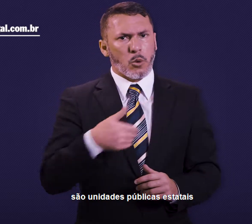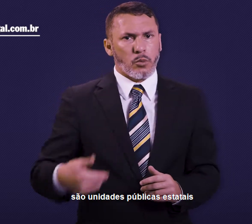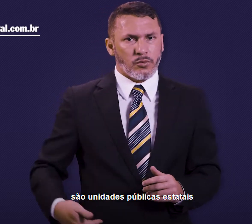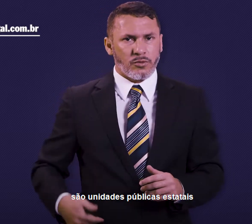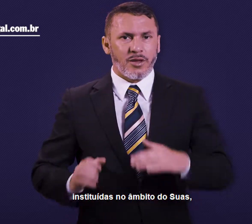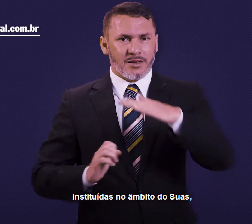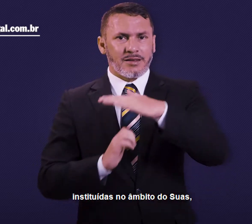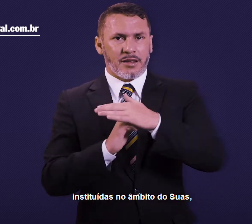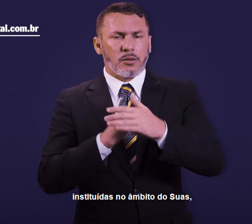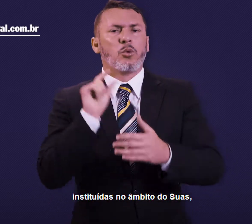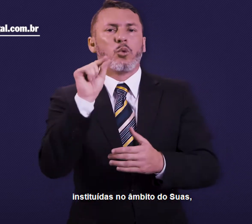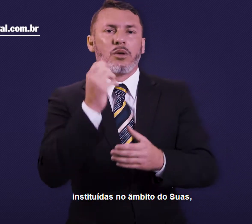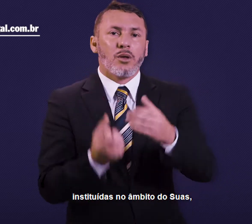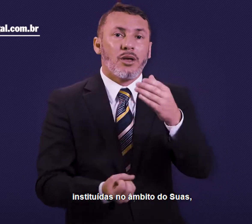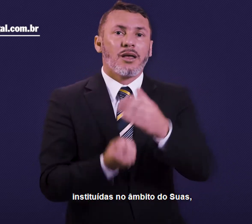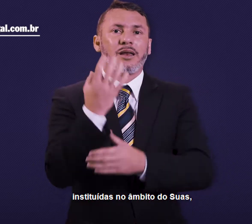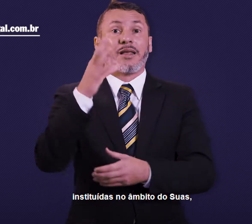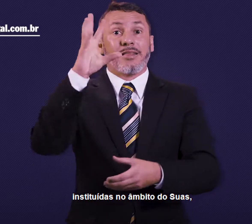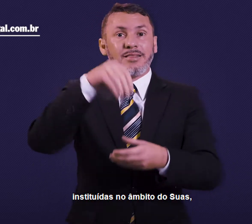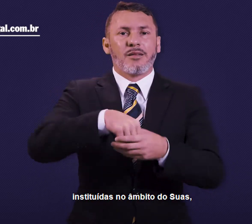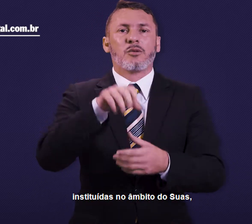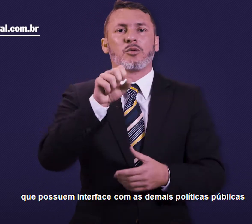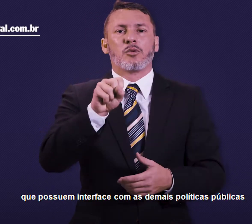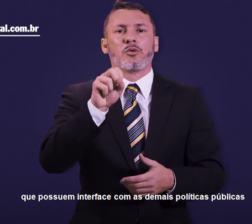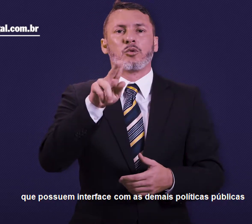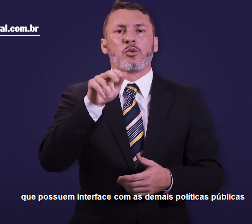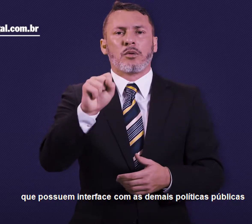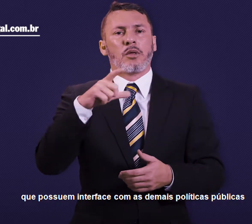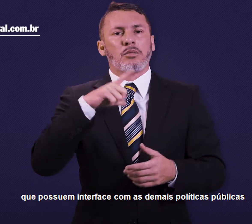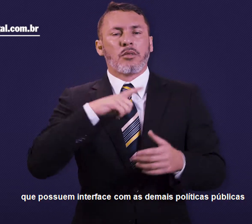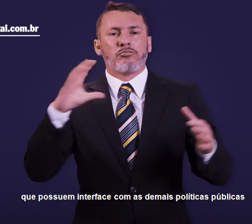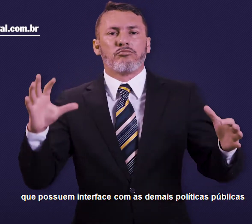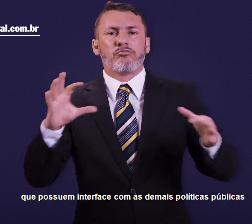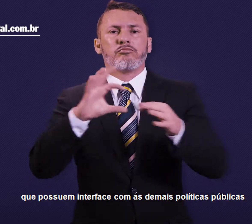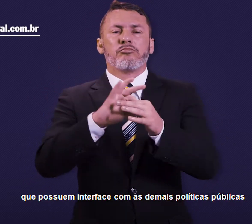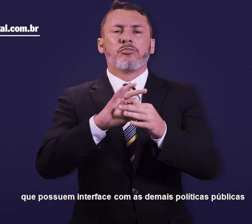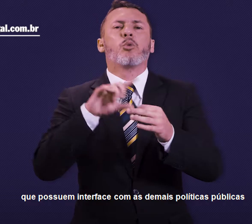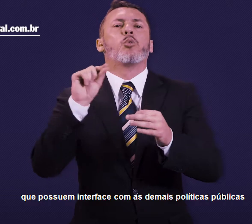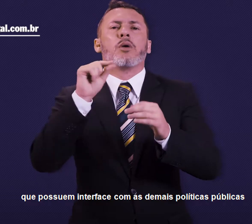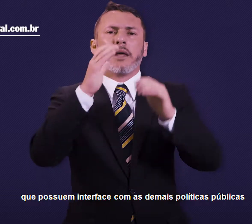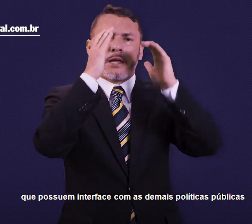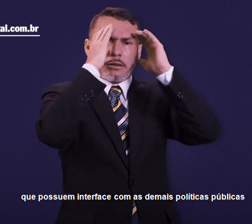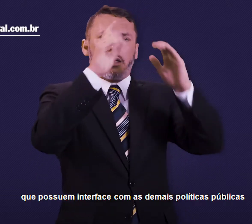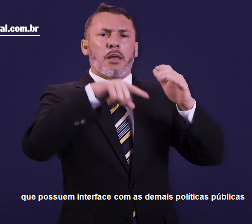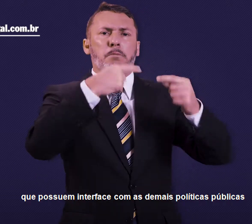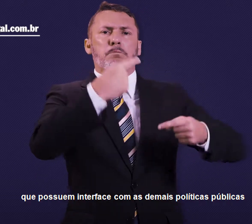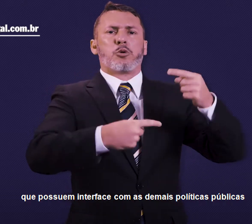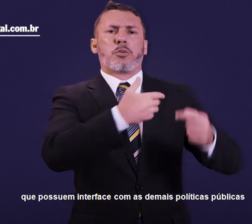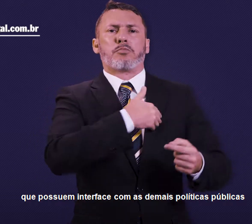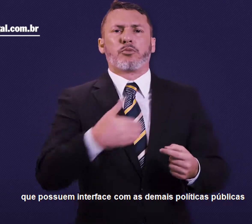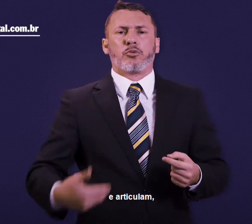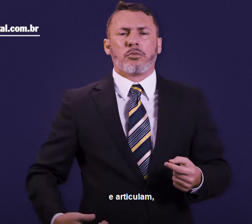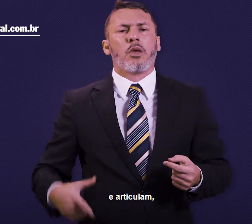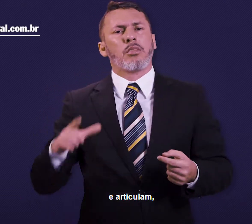estatais instituídas no âmbito do SUAS, que possuem interface com as demais políticas públicas e